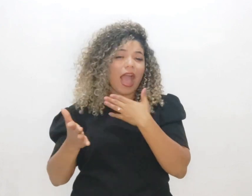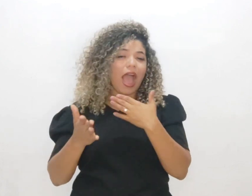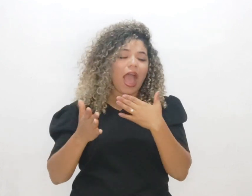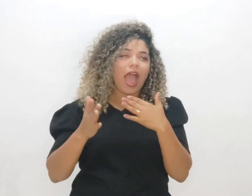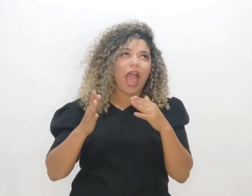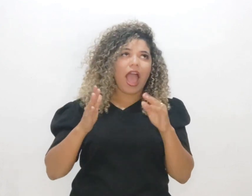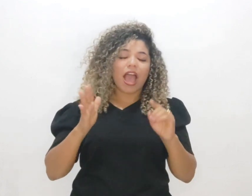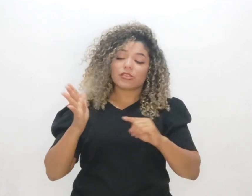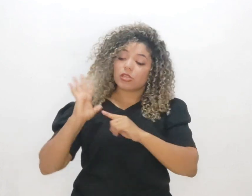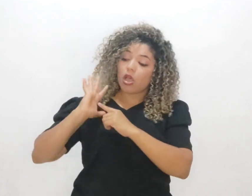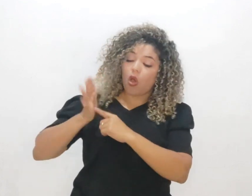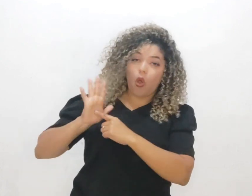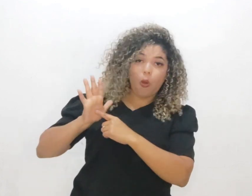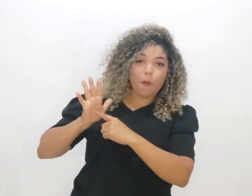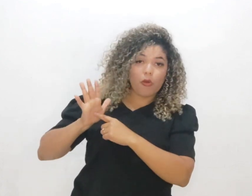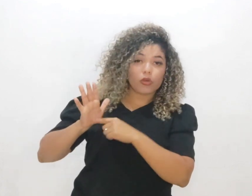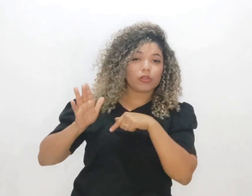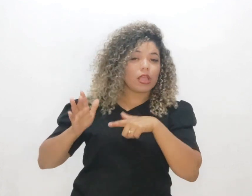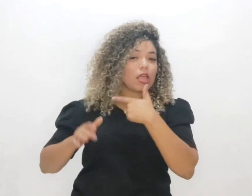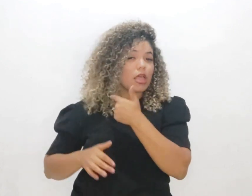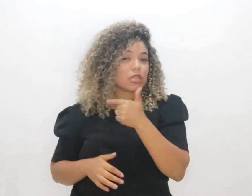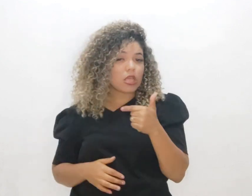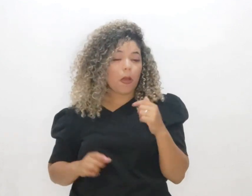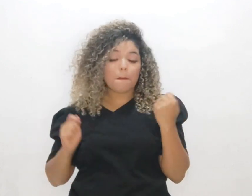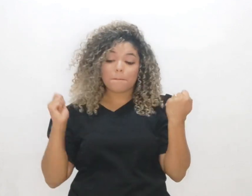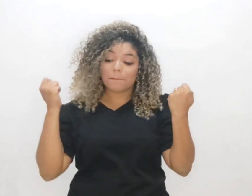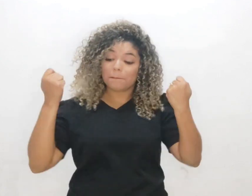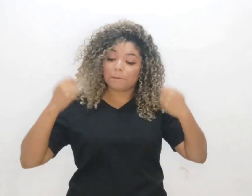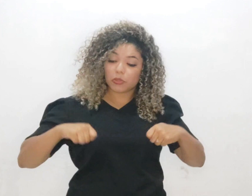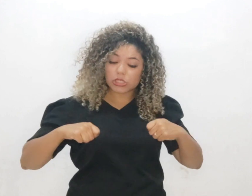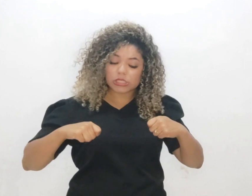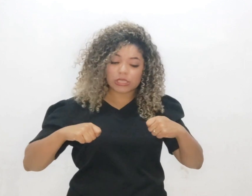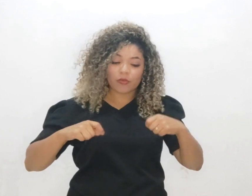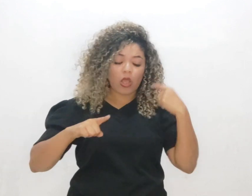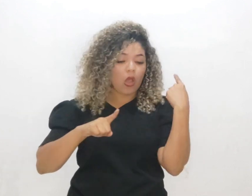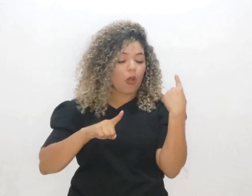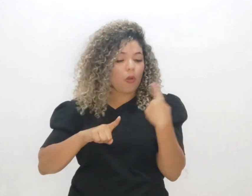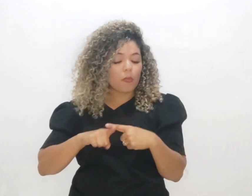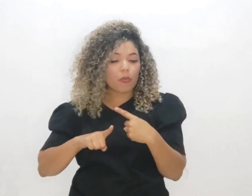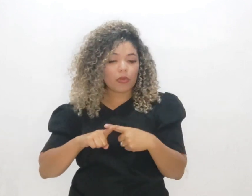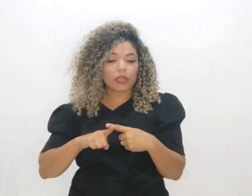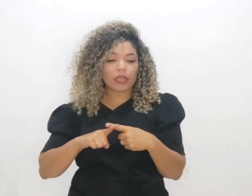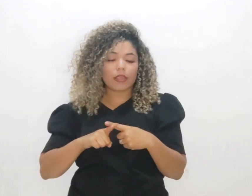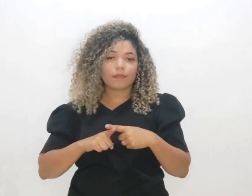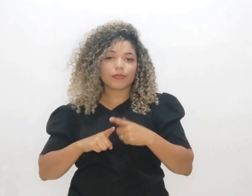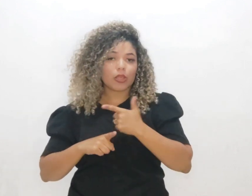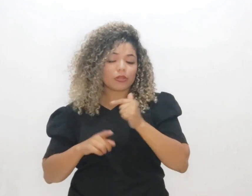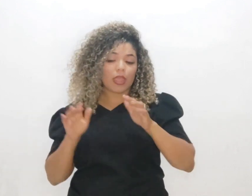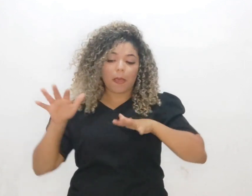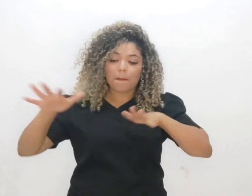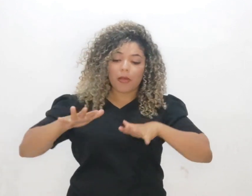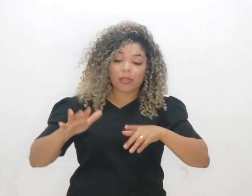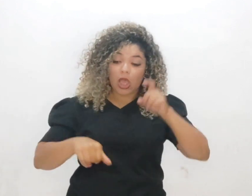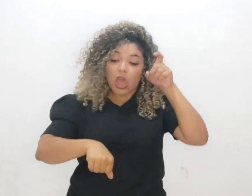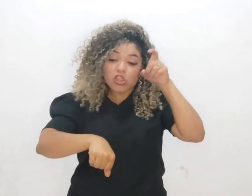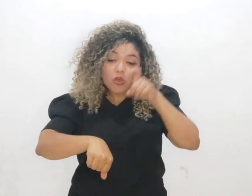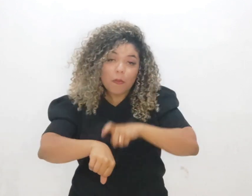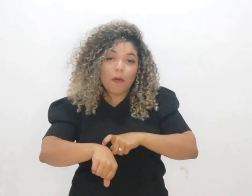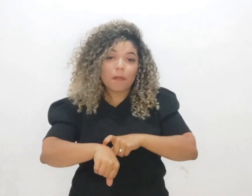no EV6, ele não vai ser possível gerar um movimento imediatamente acima desse motor. Vai